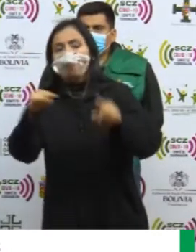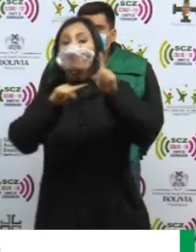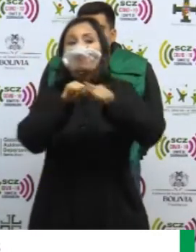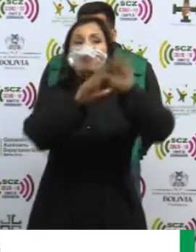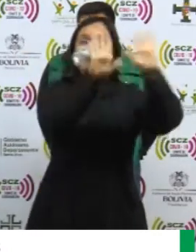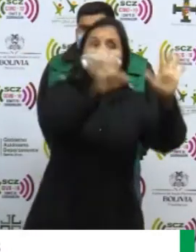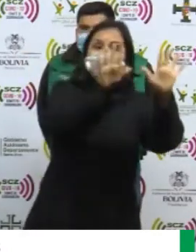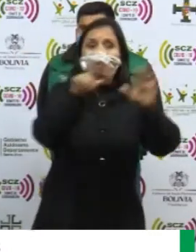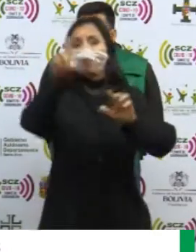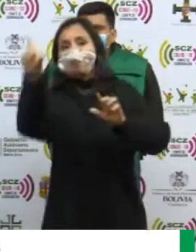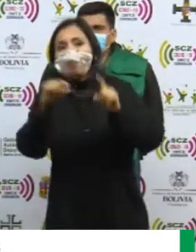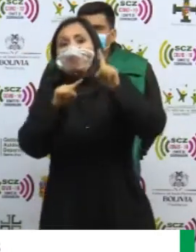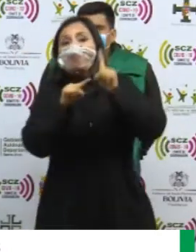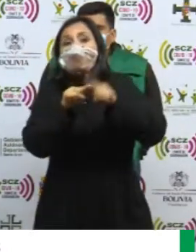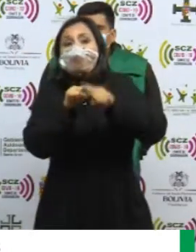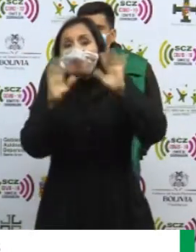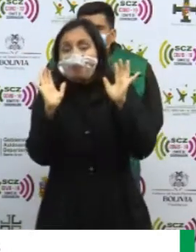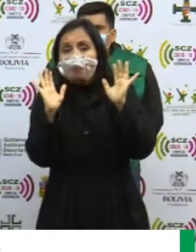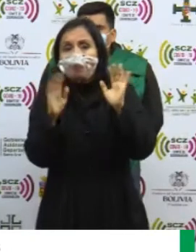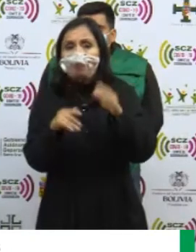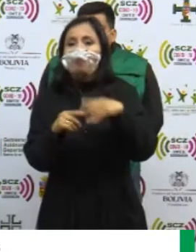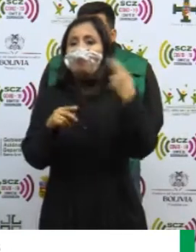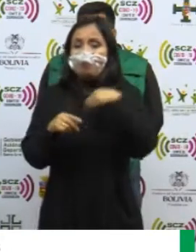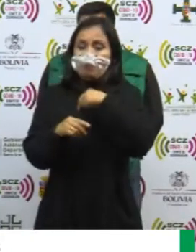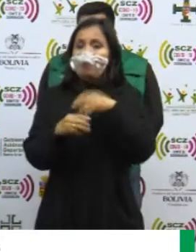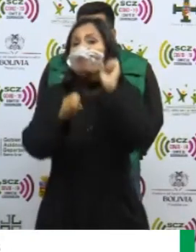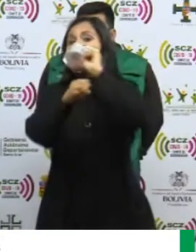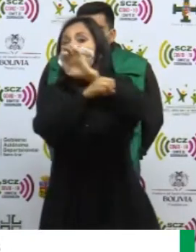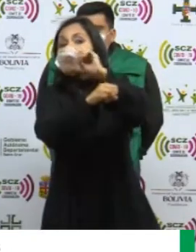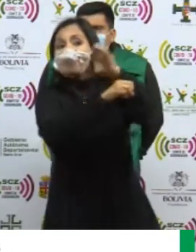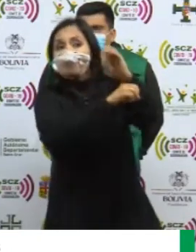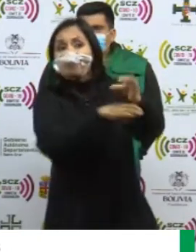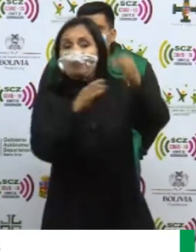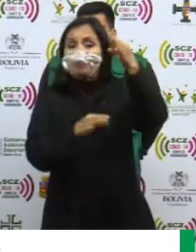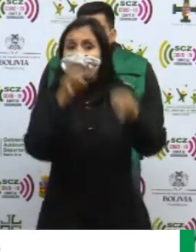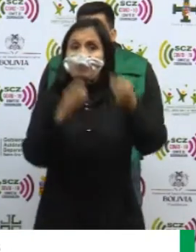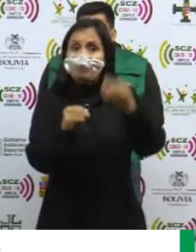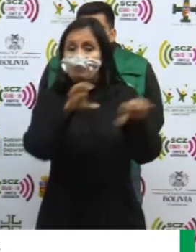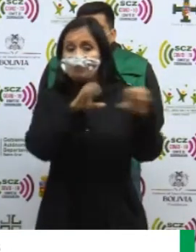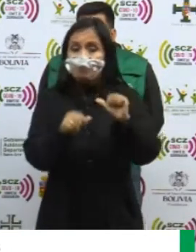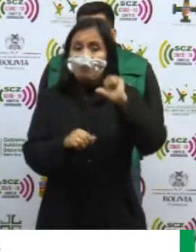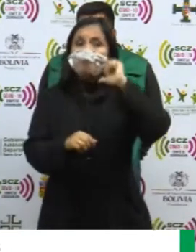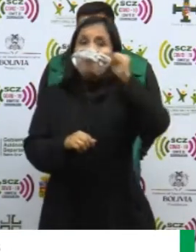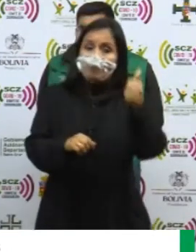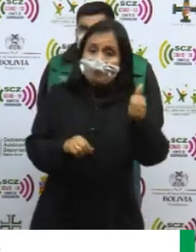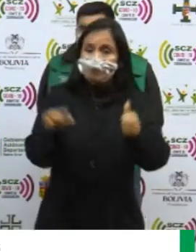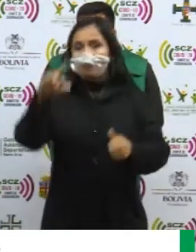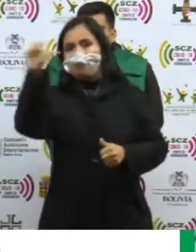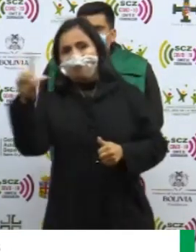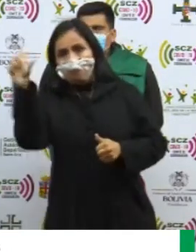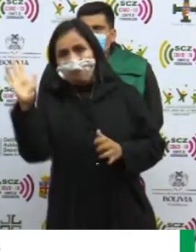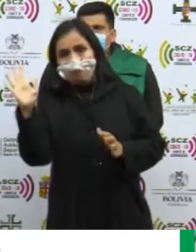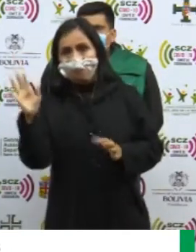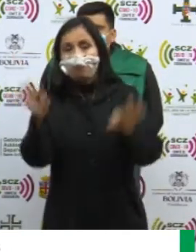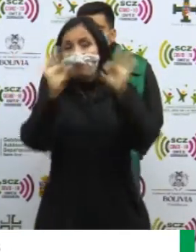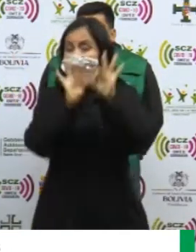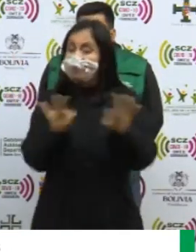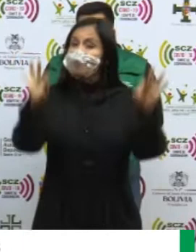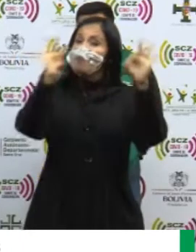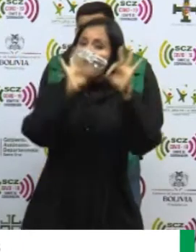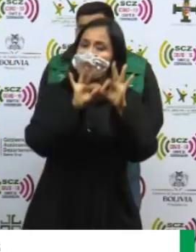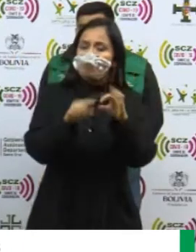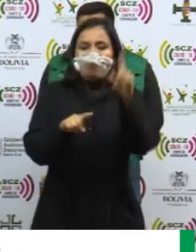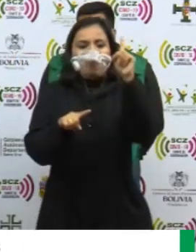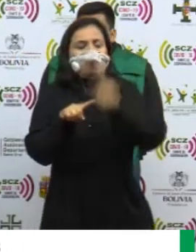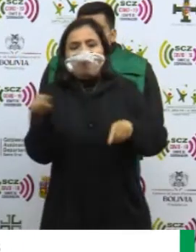muchas situaciones. En las próximas horas vamos a identificar para ver si es que se hace la reunión el lunes. Es importante aclarar que no